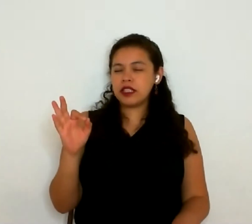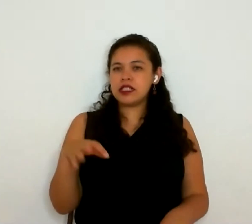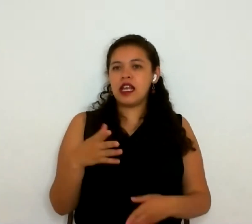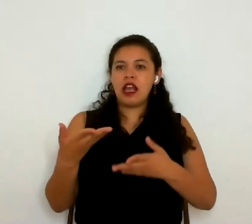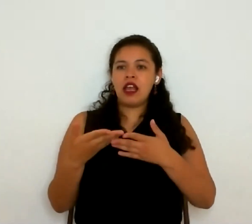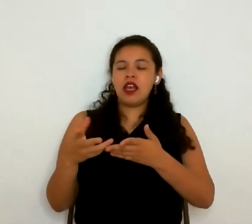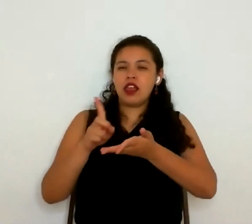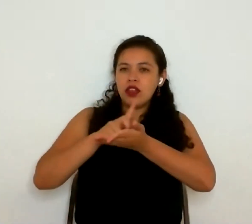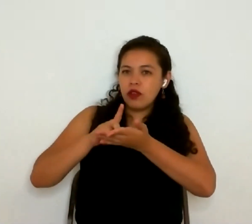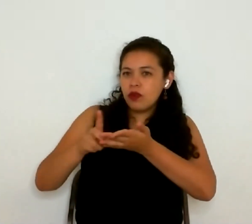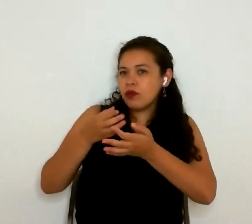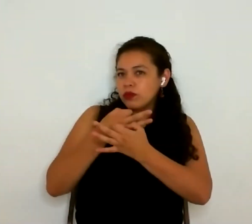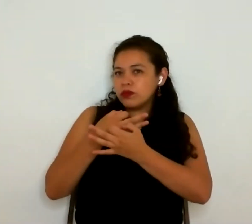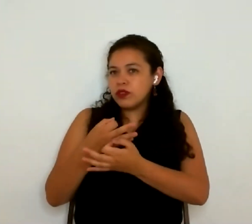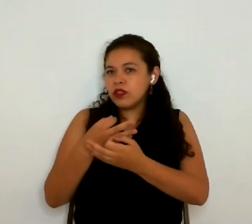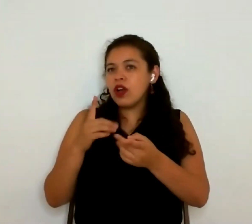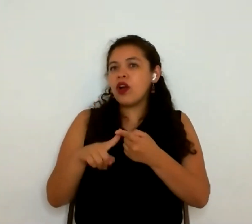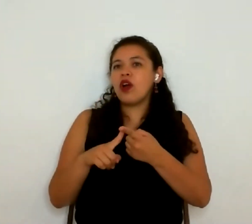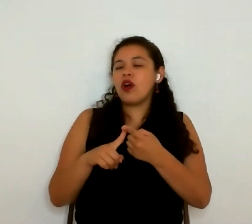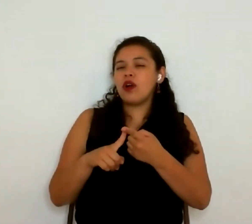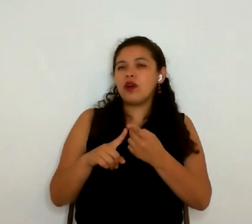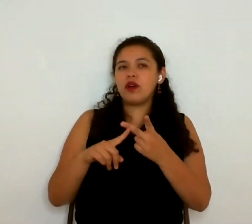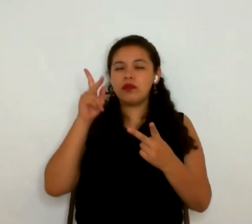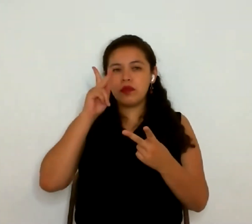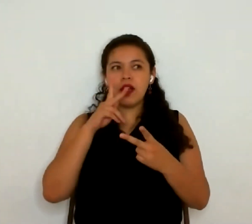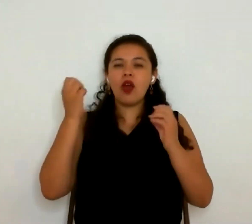o de alcohol